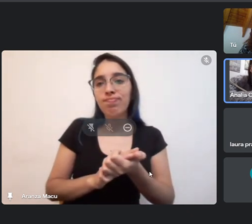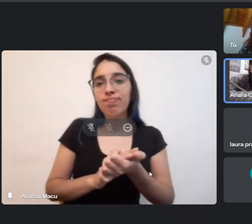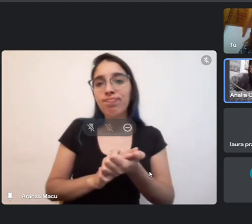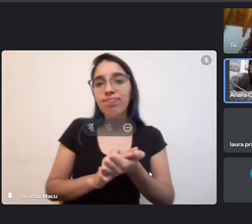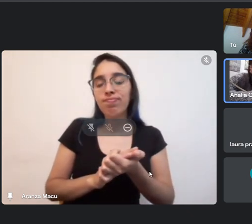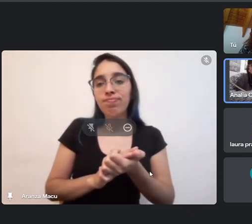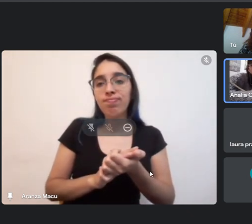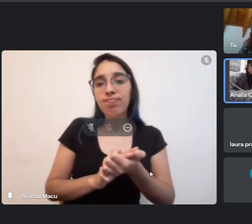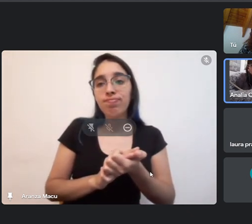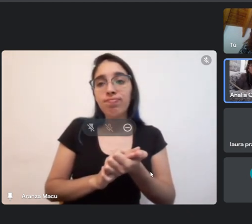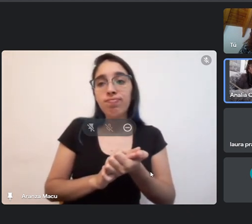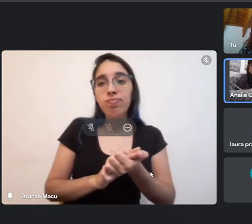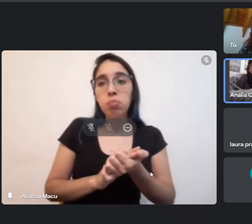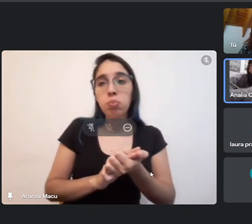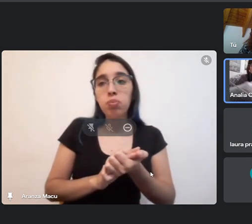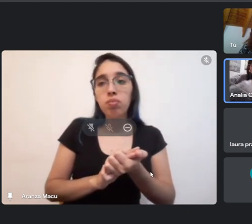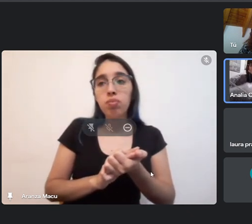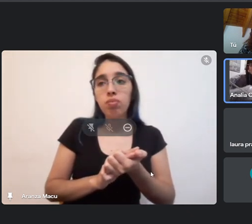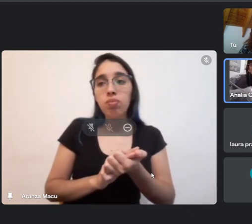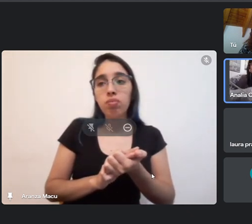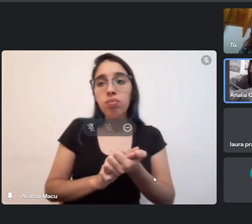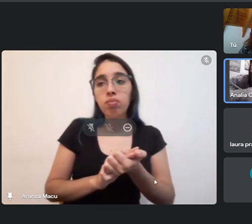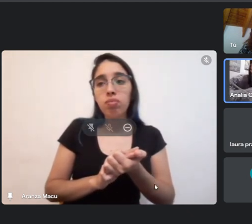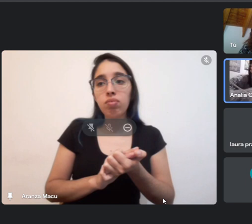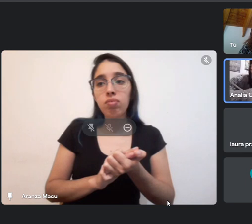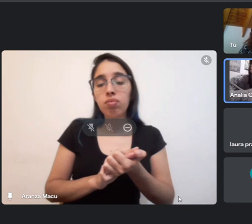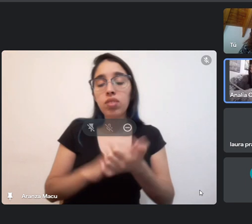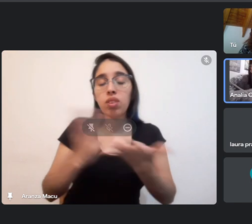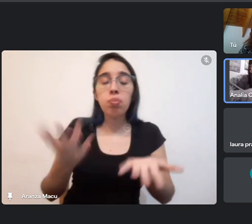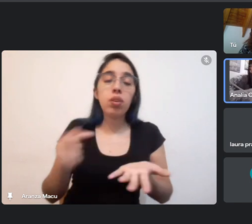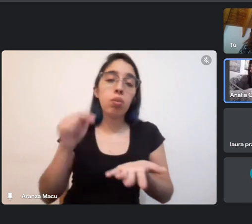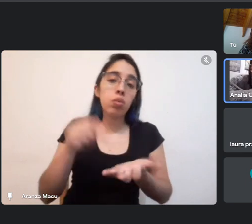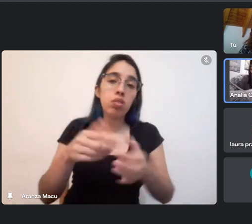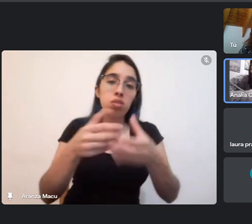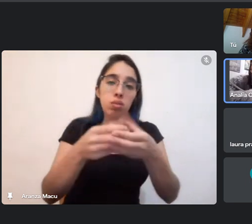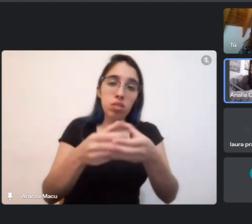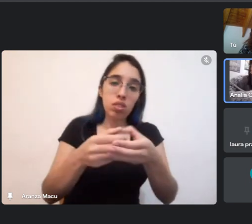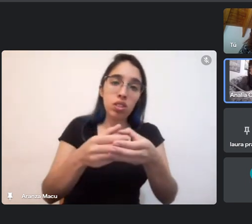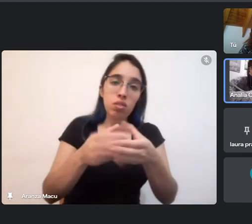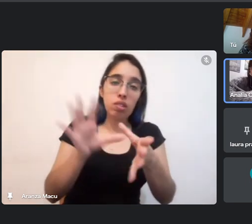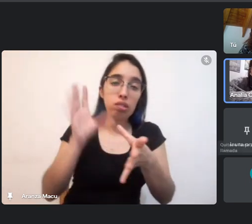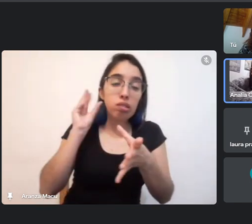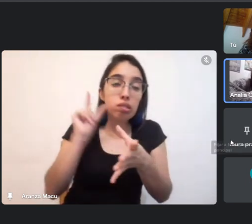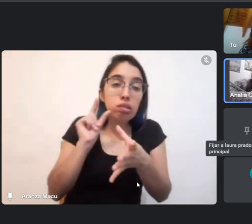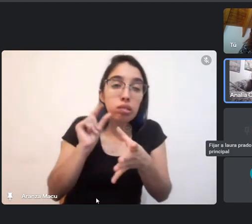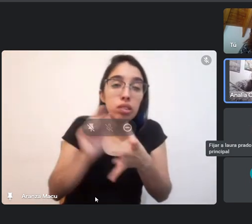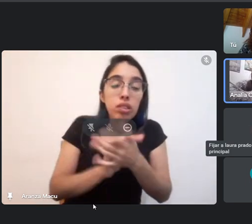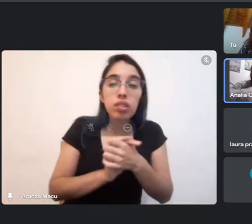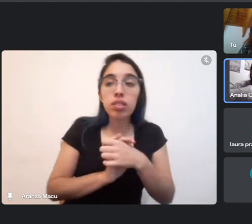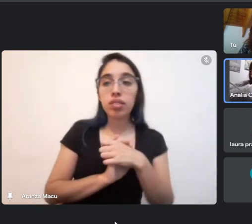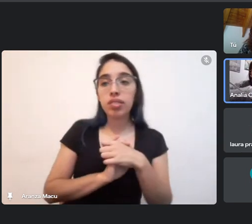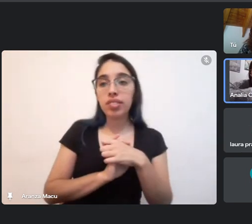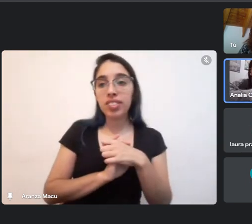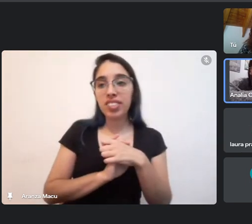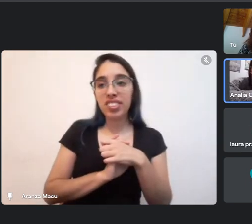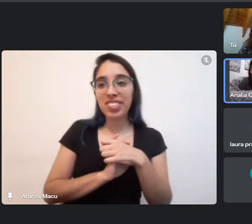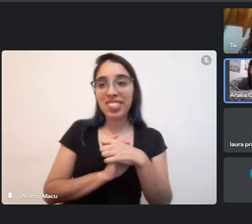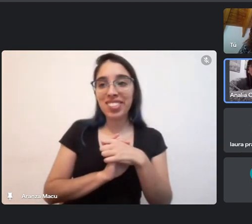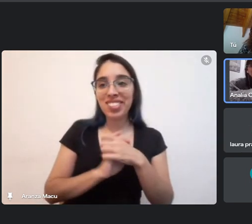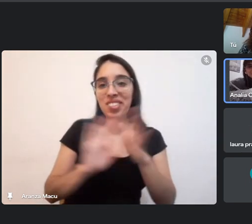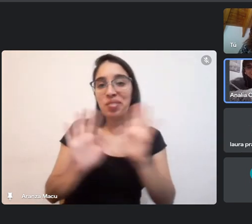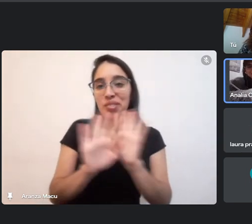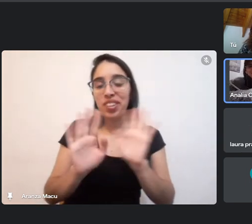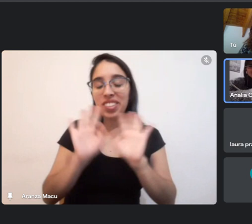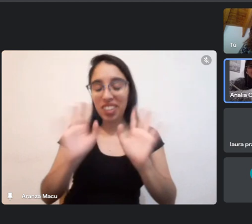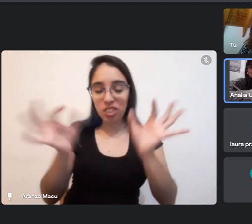a lo mejor es un tema del teléfono que no lo quiero tocar, no quiero salir de la clase. No importa, ya me puse los auriculares